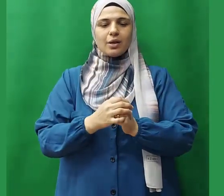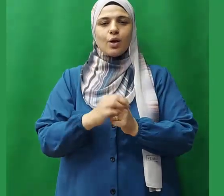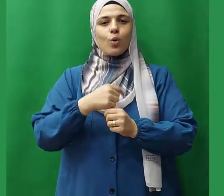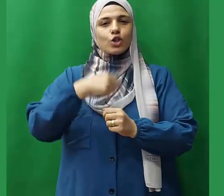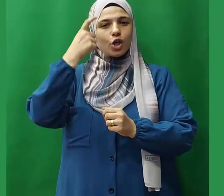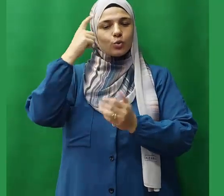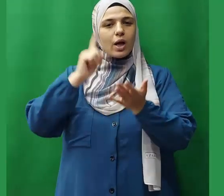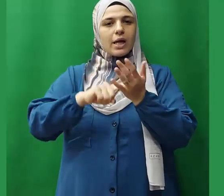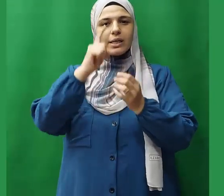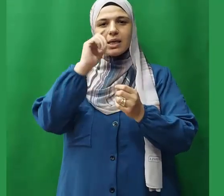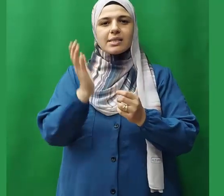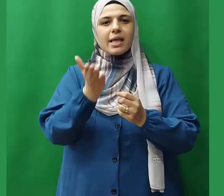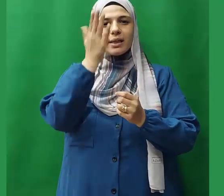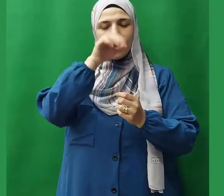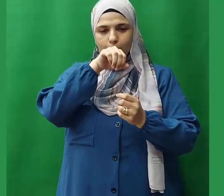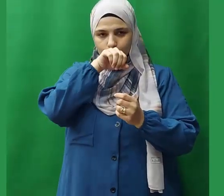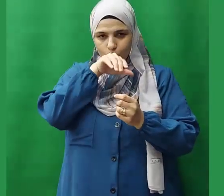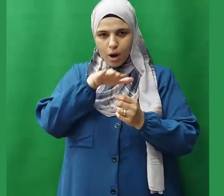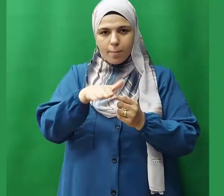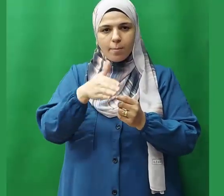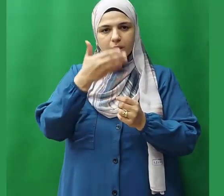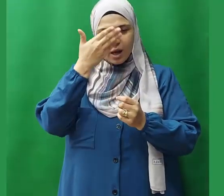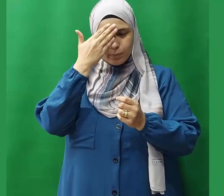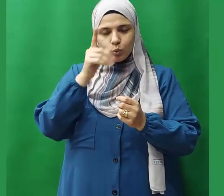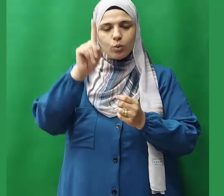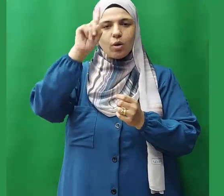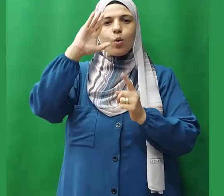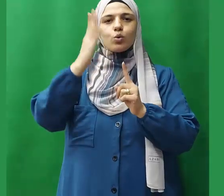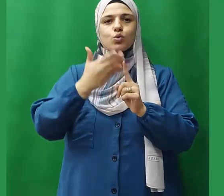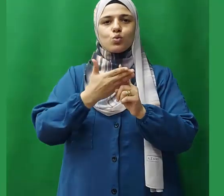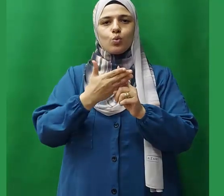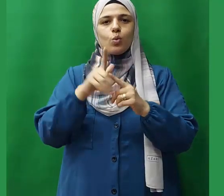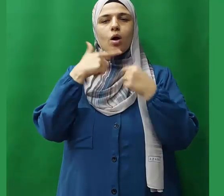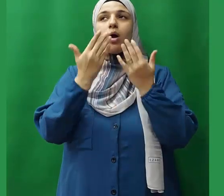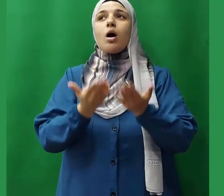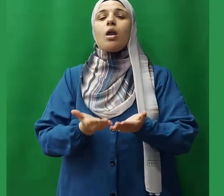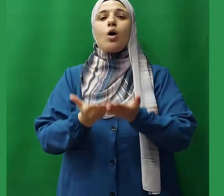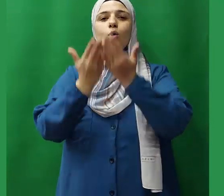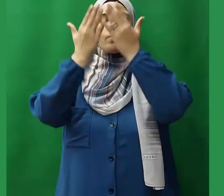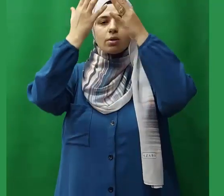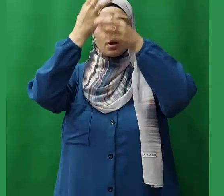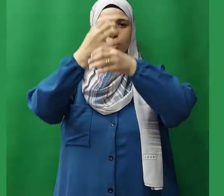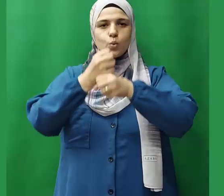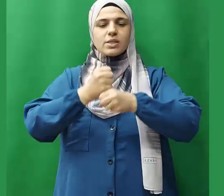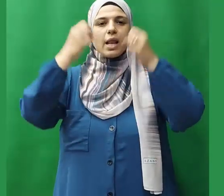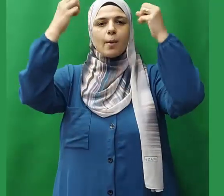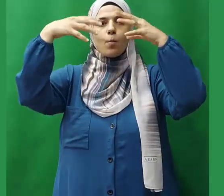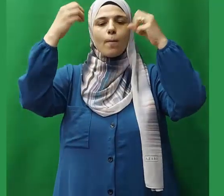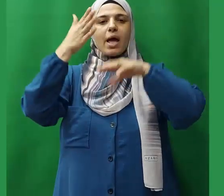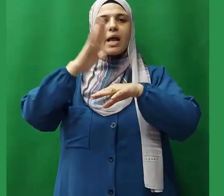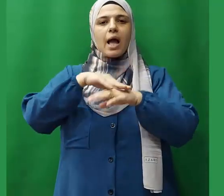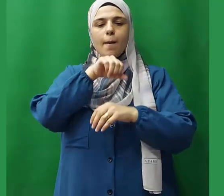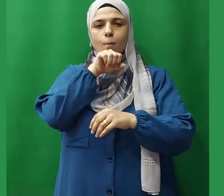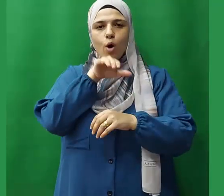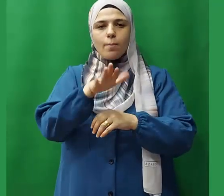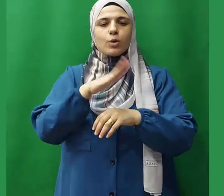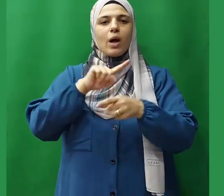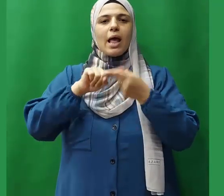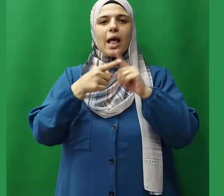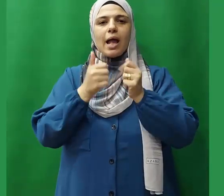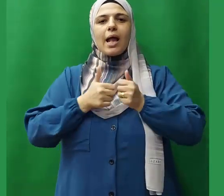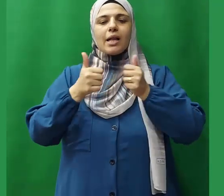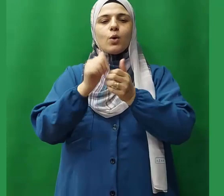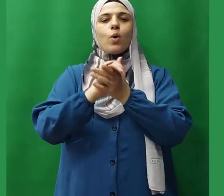له واشهد ان سيدنا ونبينا محمدا عبده ورسوله اللهم صل وسلم وبارك